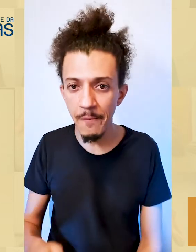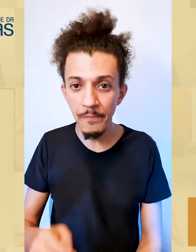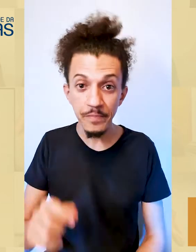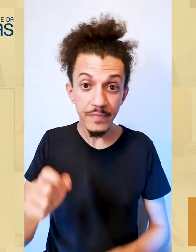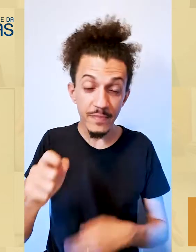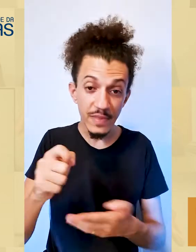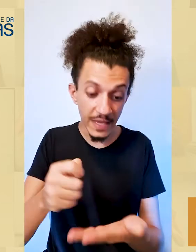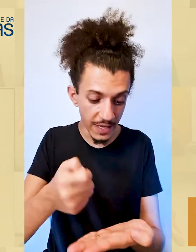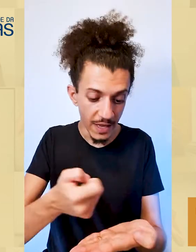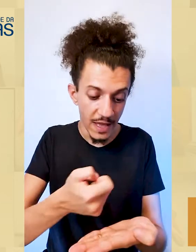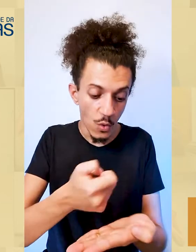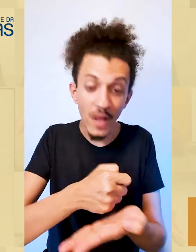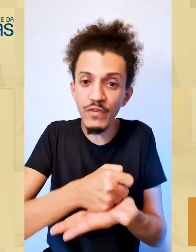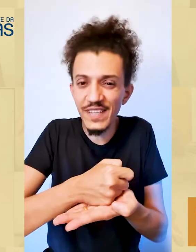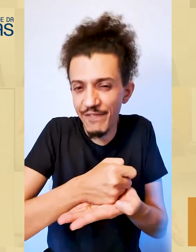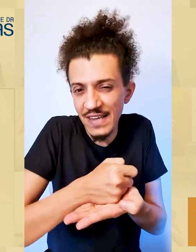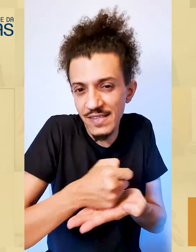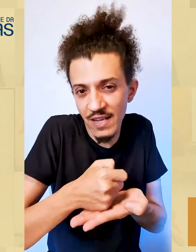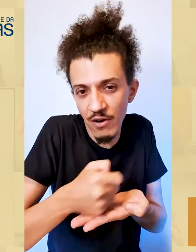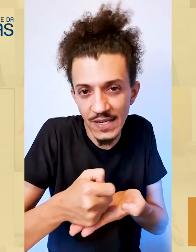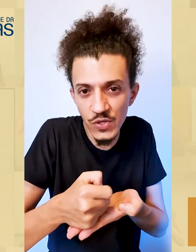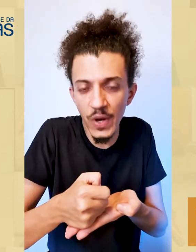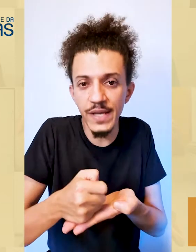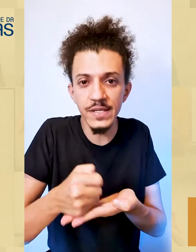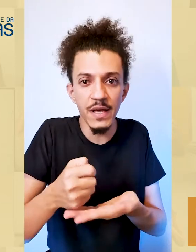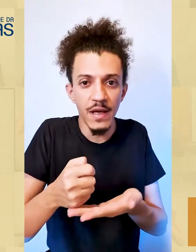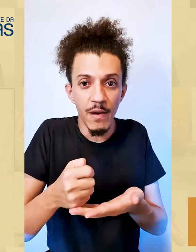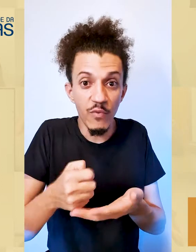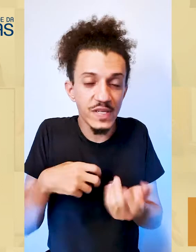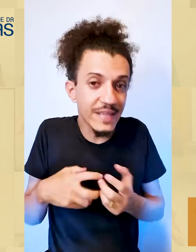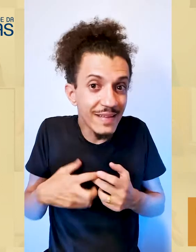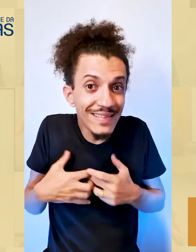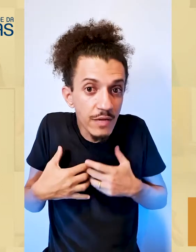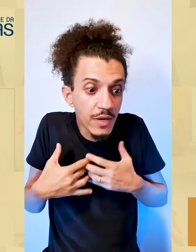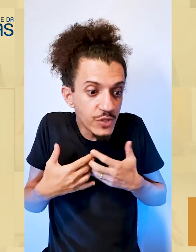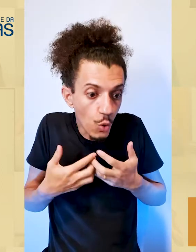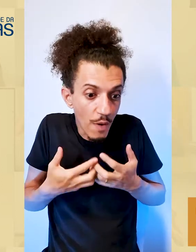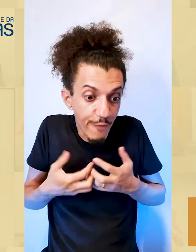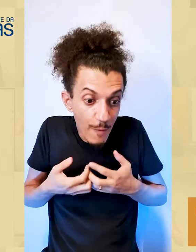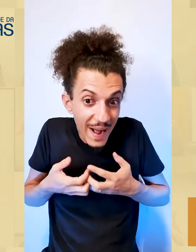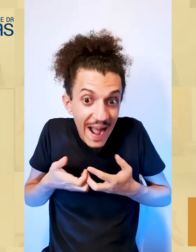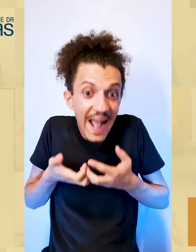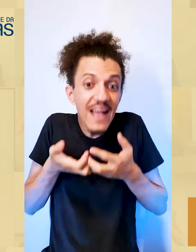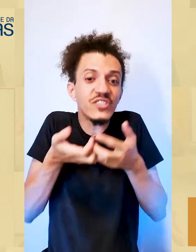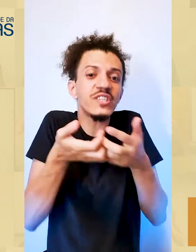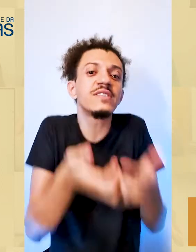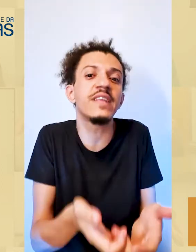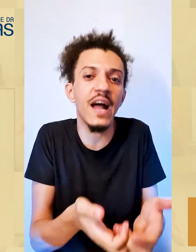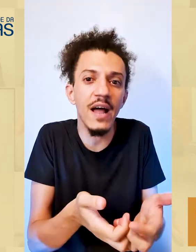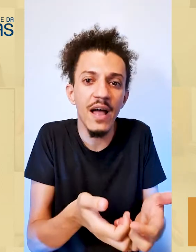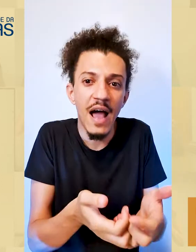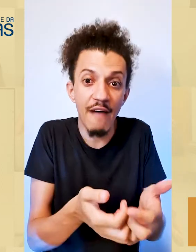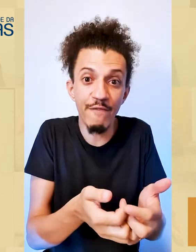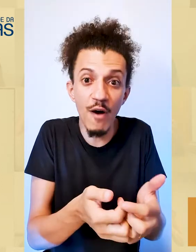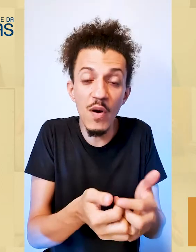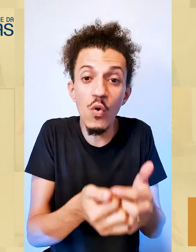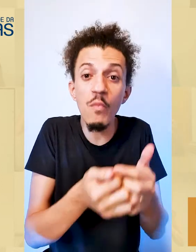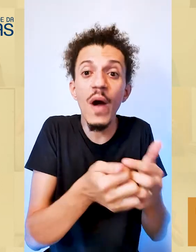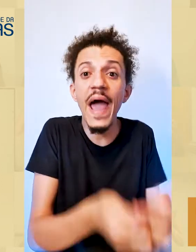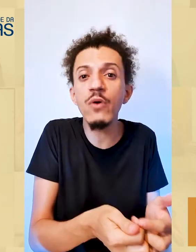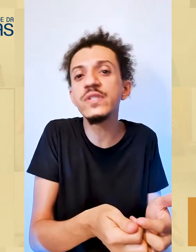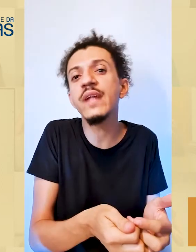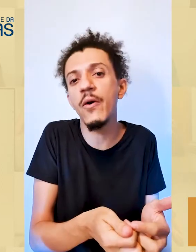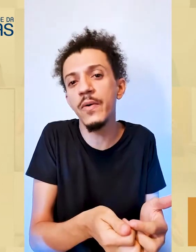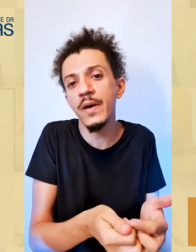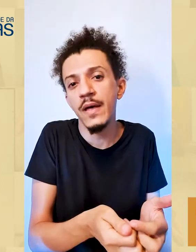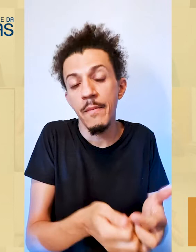saber. E quando você faz essas anotações, você está tentando ali de alguma forma registrar a forma como